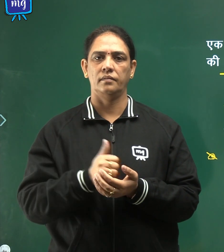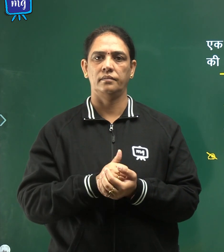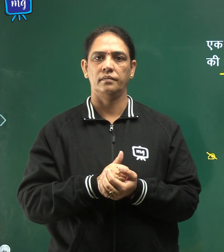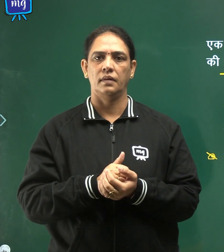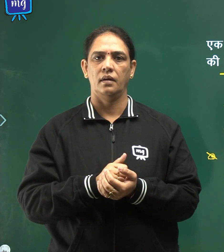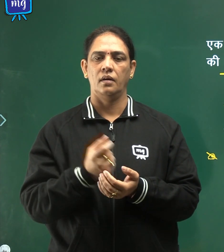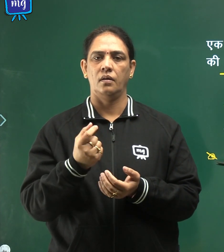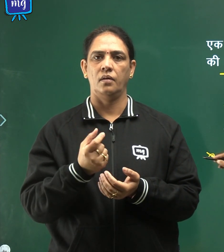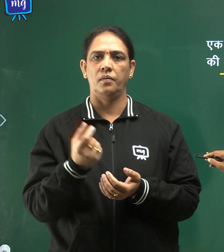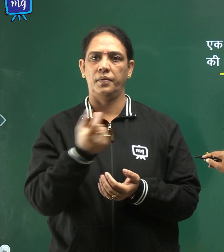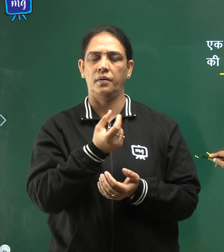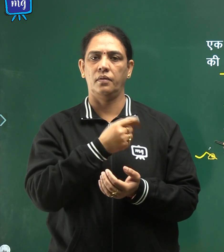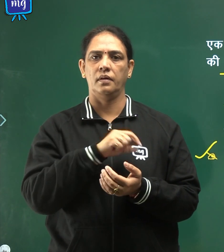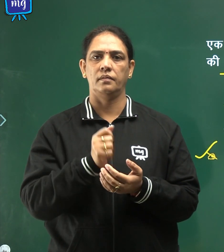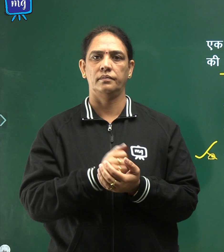प्रयोग।